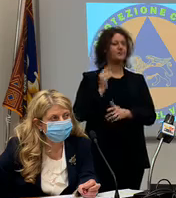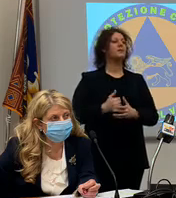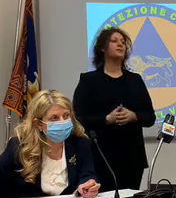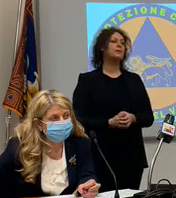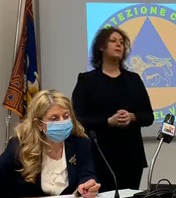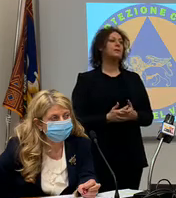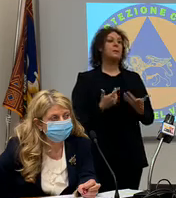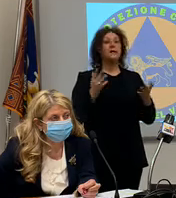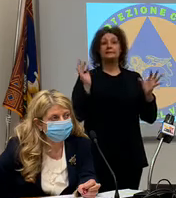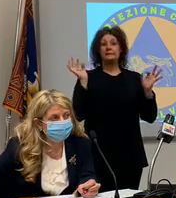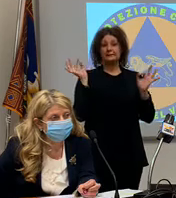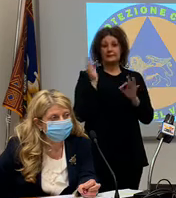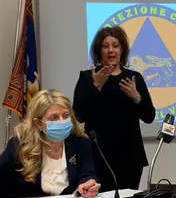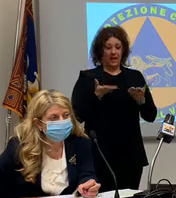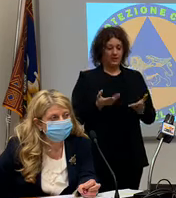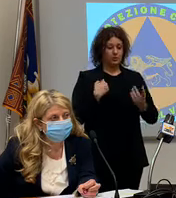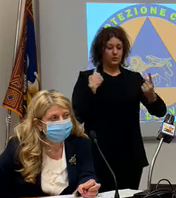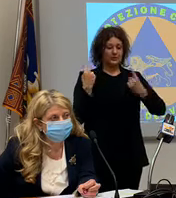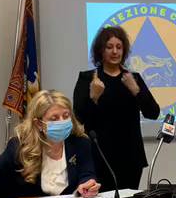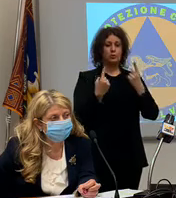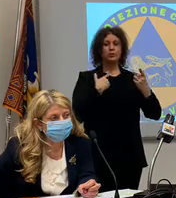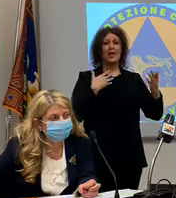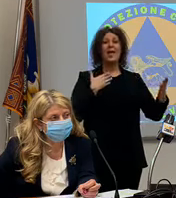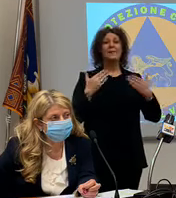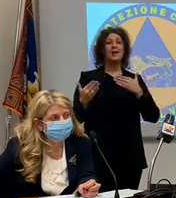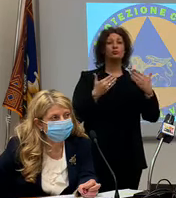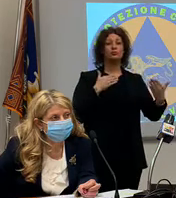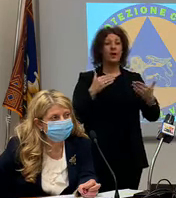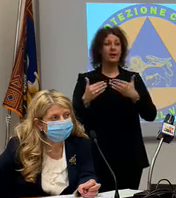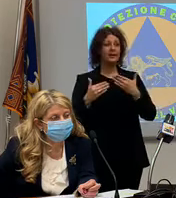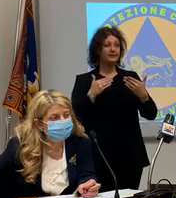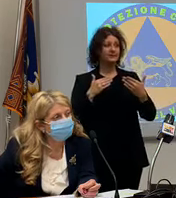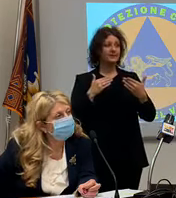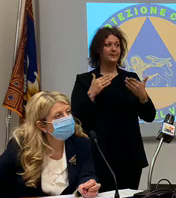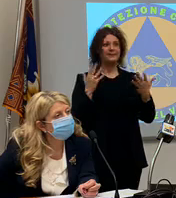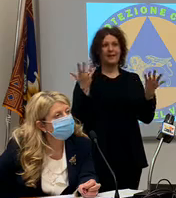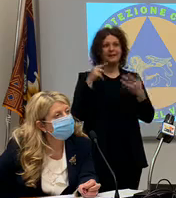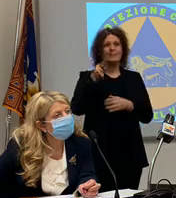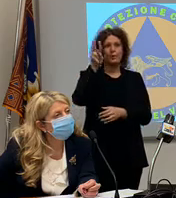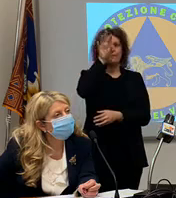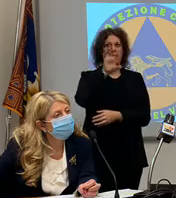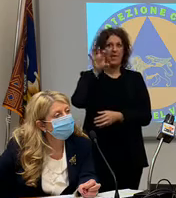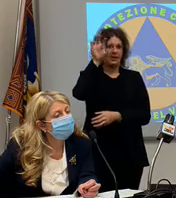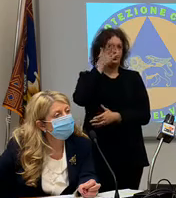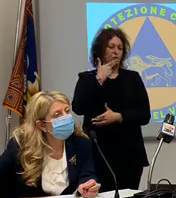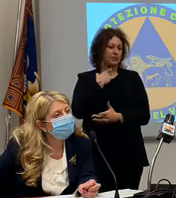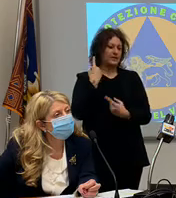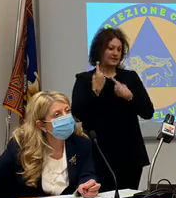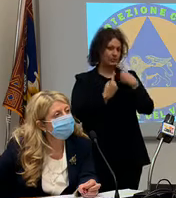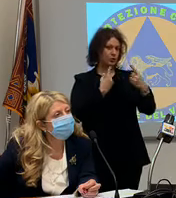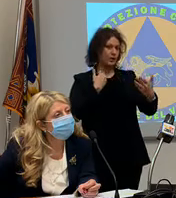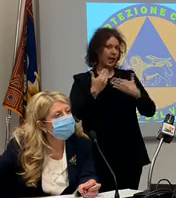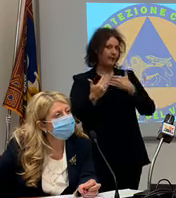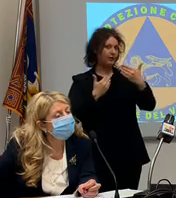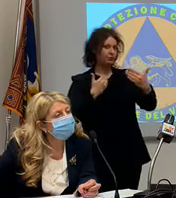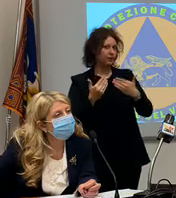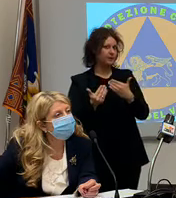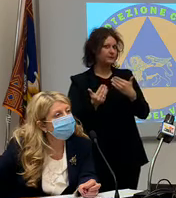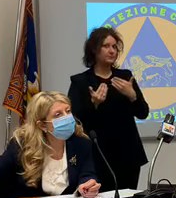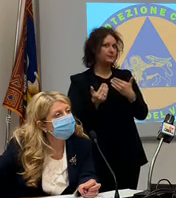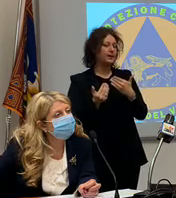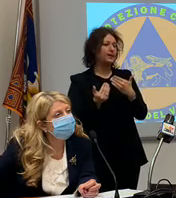emergenziale Se c'è una situazione molto in Veneto adesso abbiamo una situazione molto pesante verrebbe da